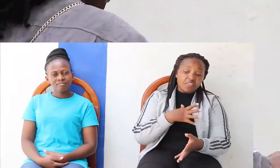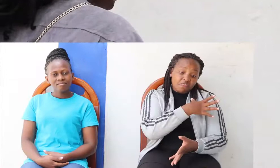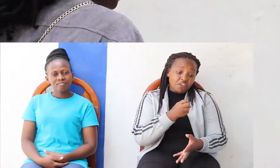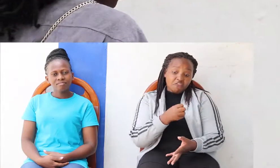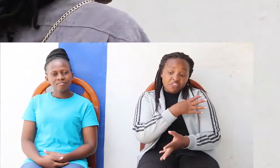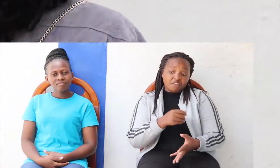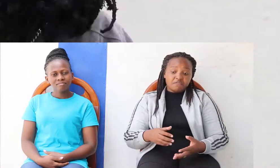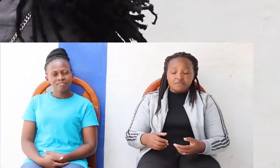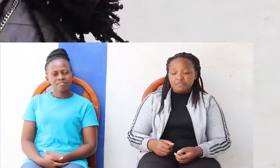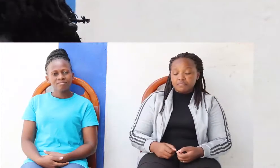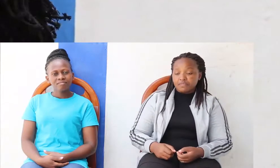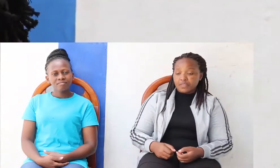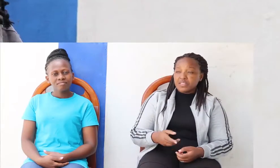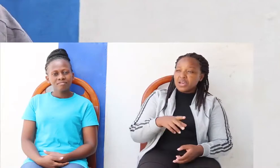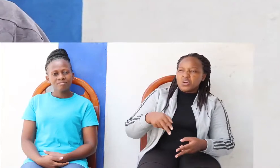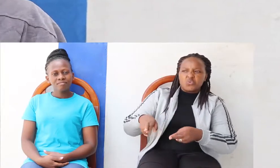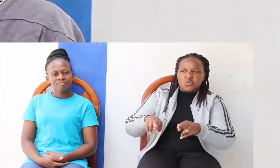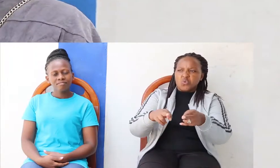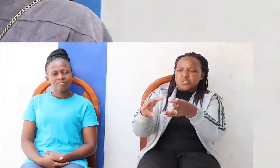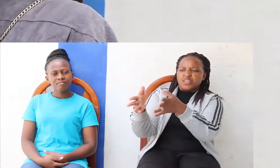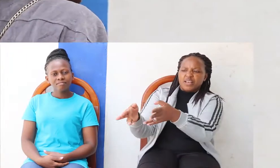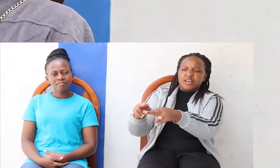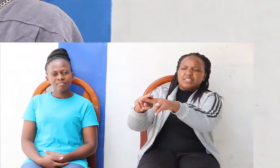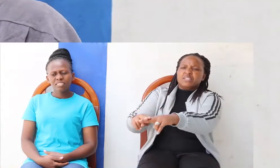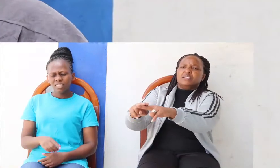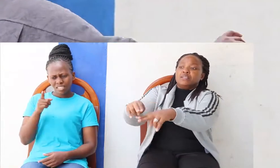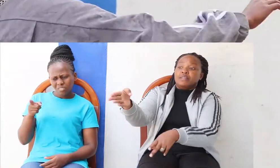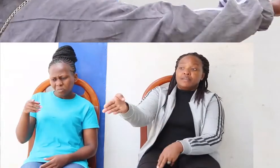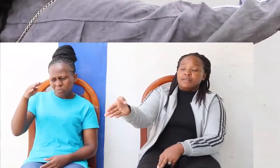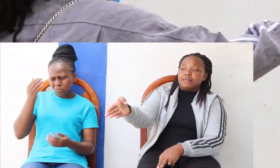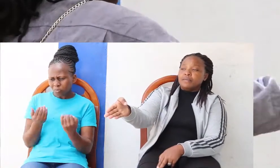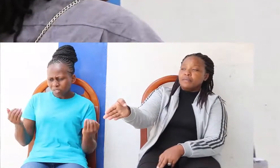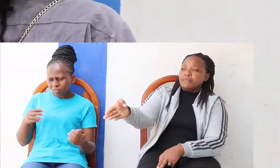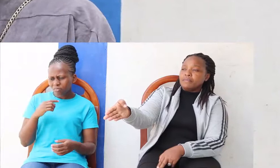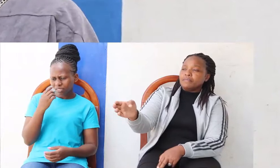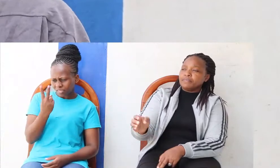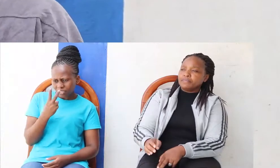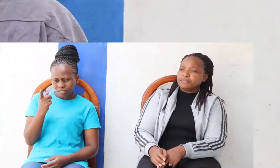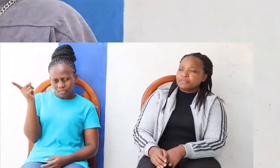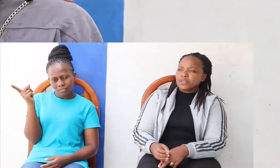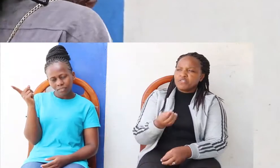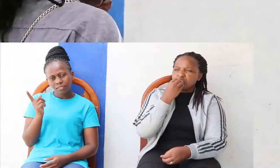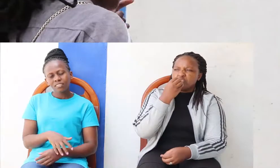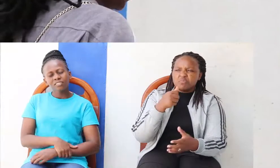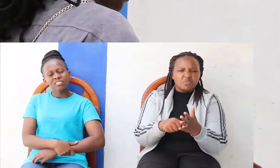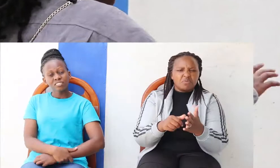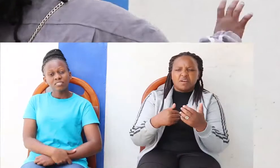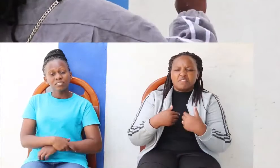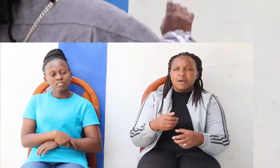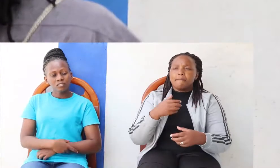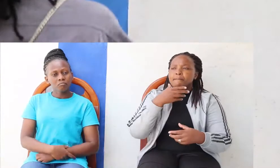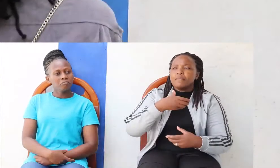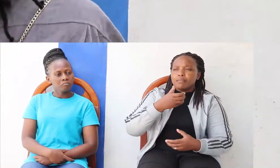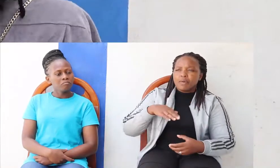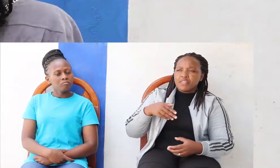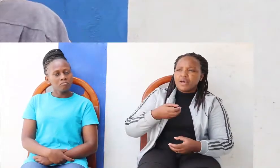kuwa waizi. Unaonanga tu huko kwa barabara. Uona kasi jua. Bas ni hao. Watoto hata wapewa ngu chakula. Mama yao